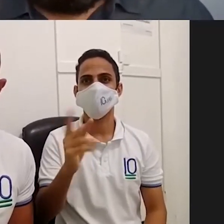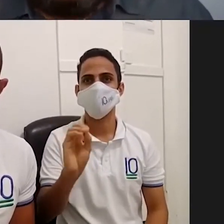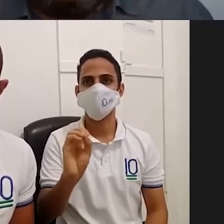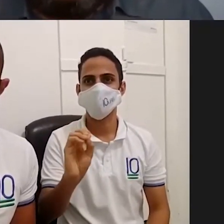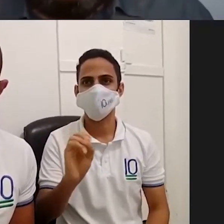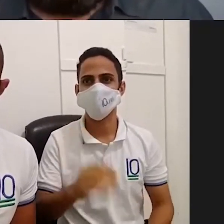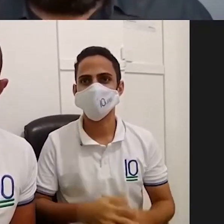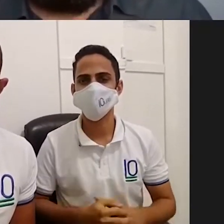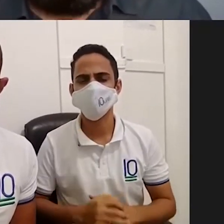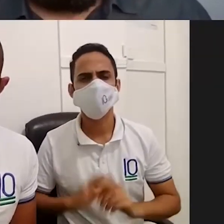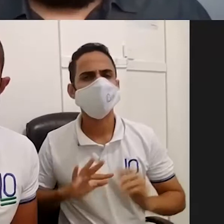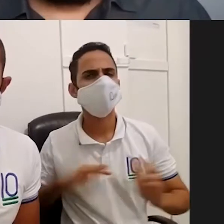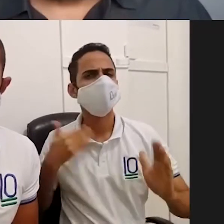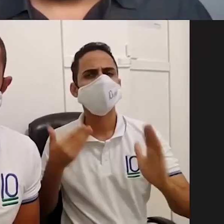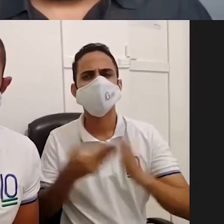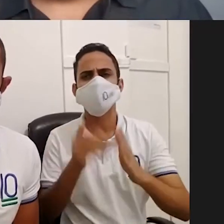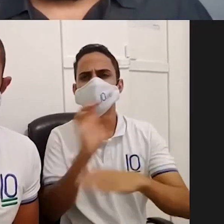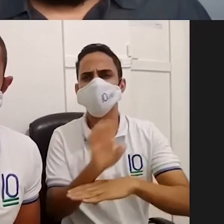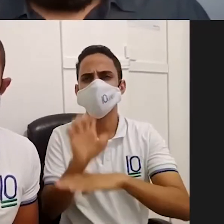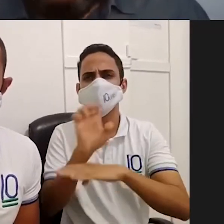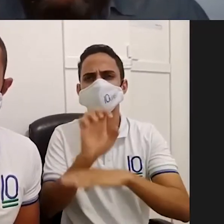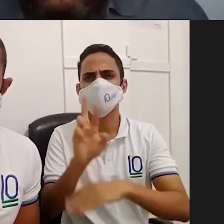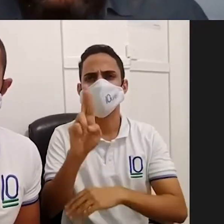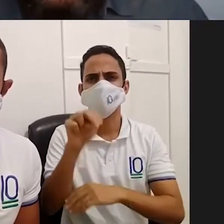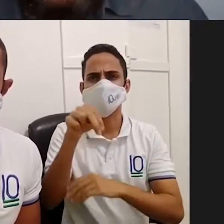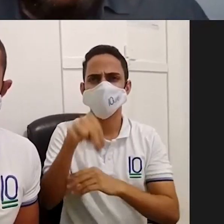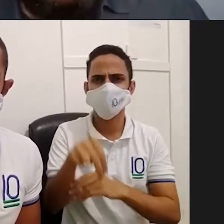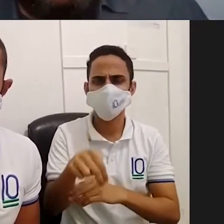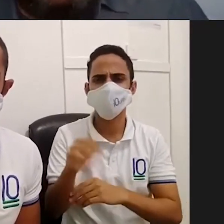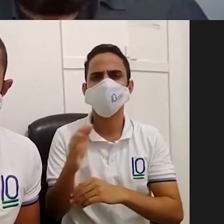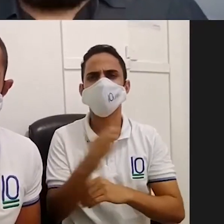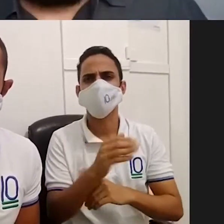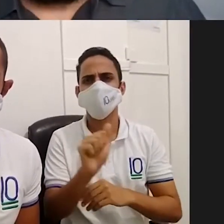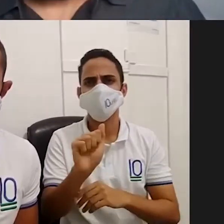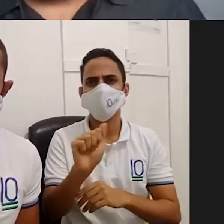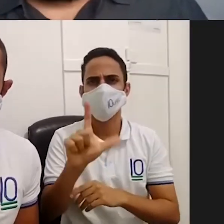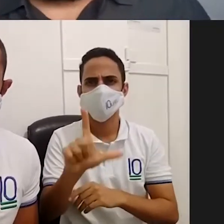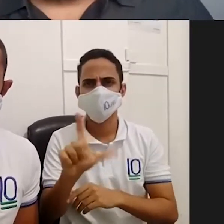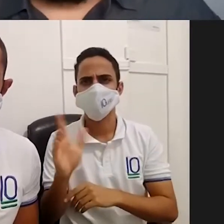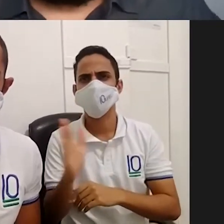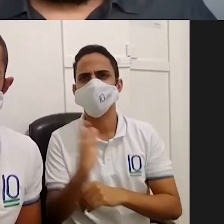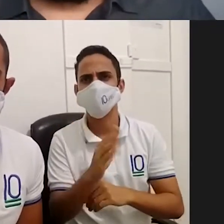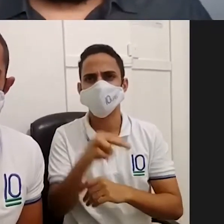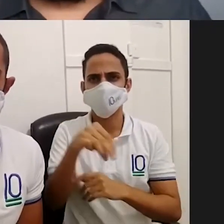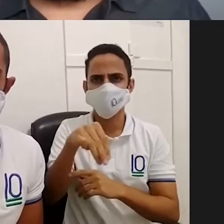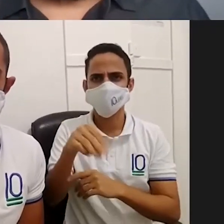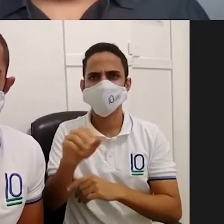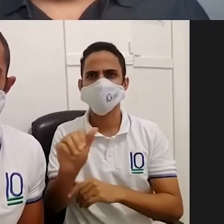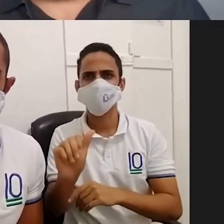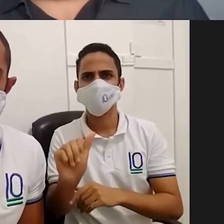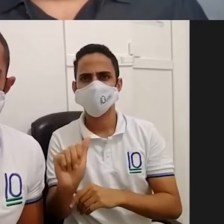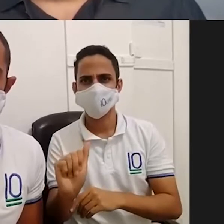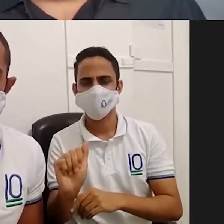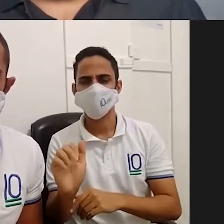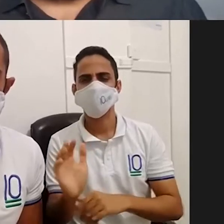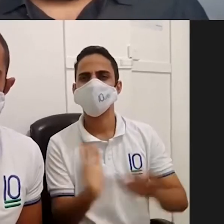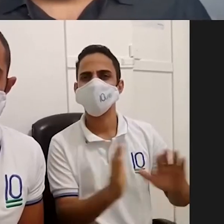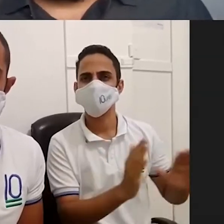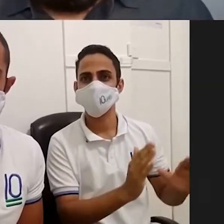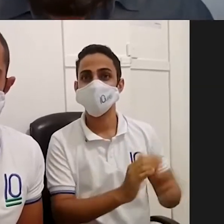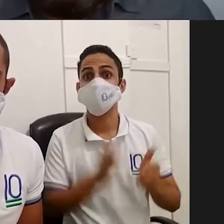do Norte, Alagoas, Maranhão, através da Band. No programa de hoje, vamos falar sobre